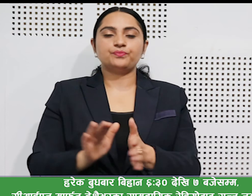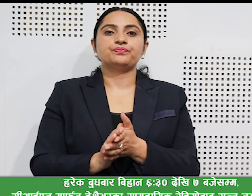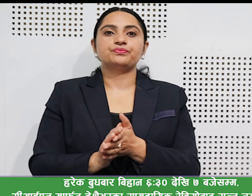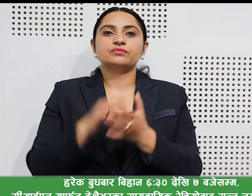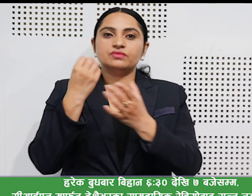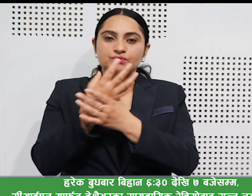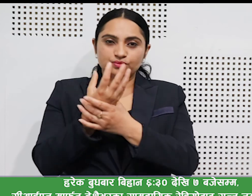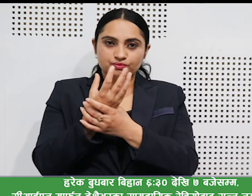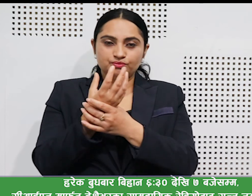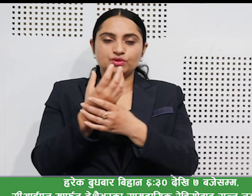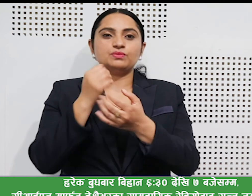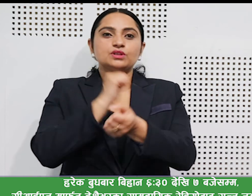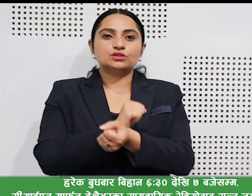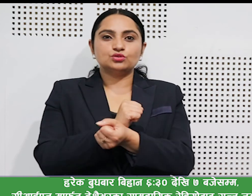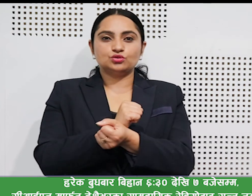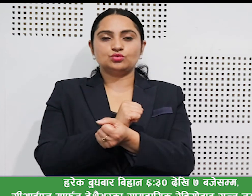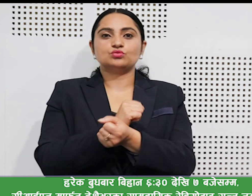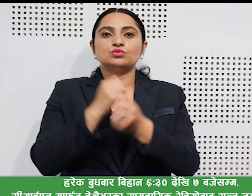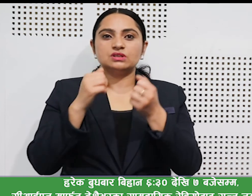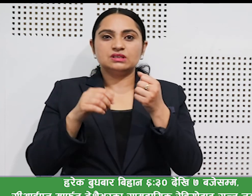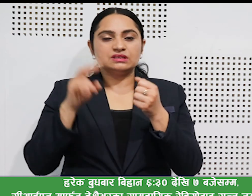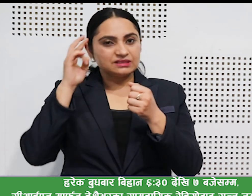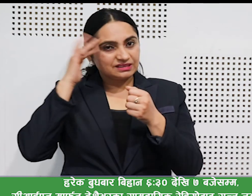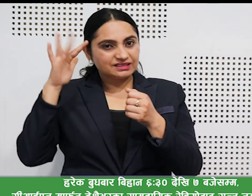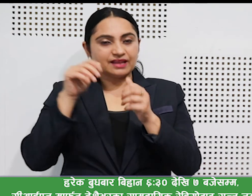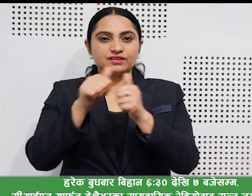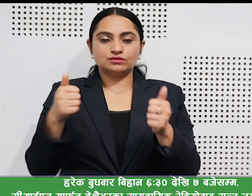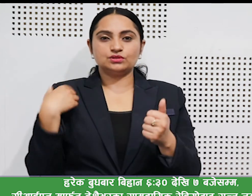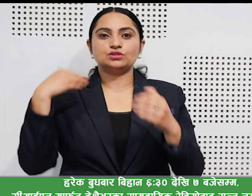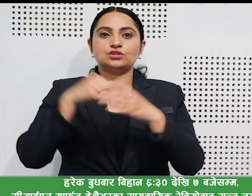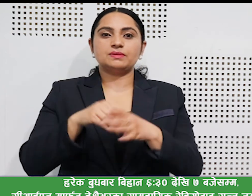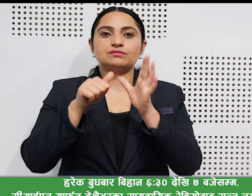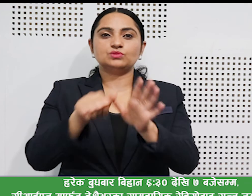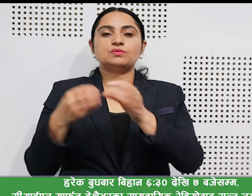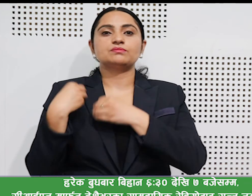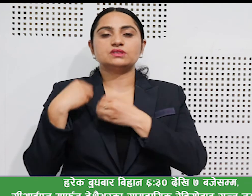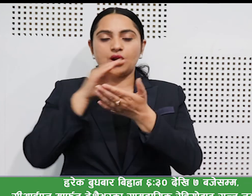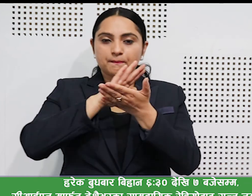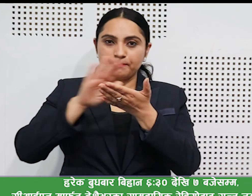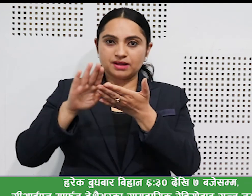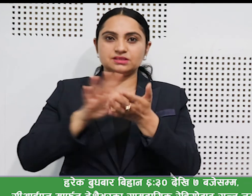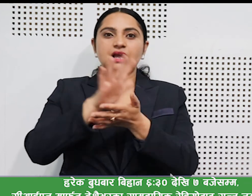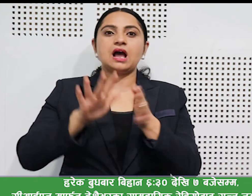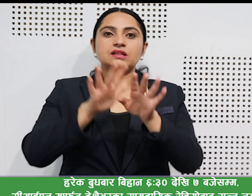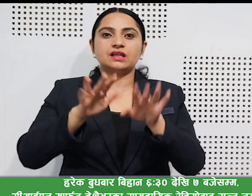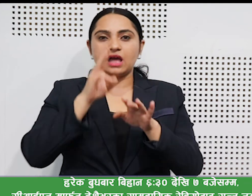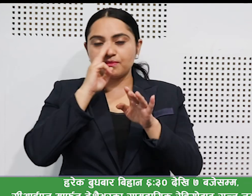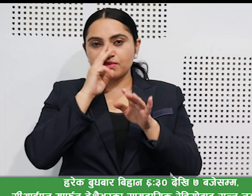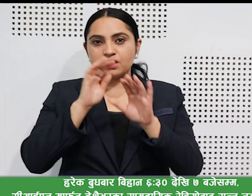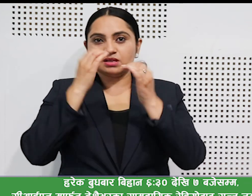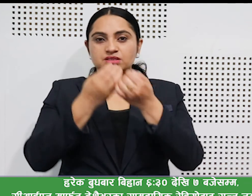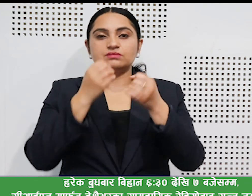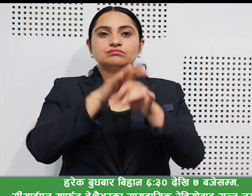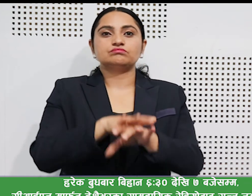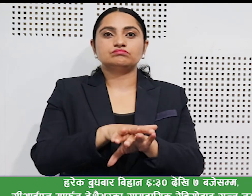विपद जोखिम सुशासनको सिद्धान्त अनुरूप सहभागिता, जवाफदेहिता र पारदर्शिताको आधारमा सामाजिक